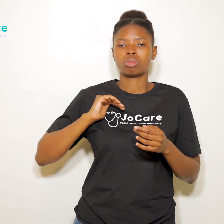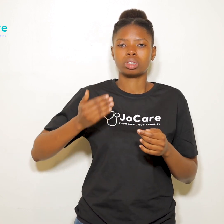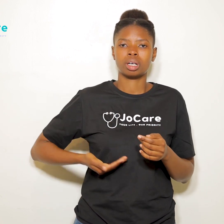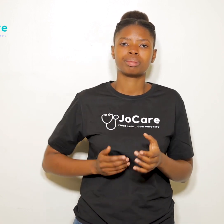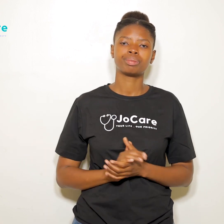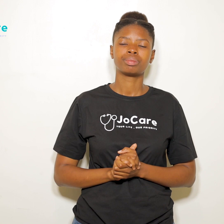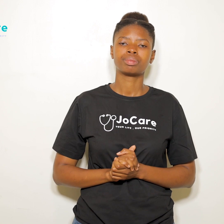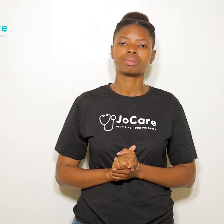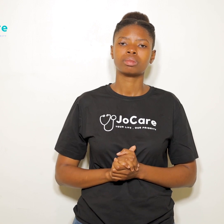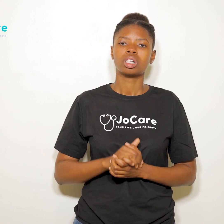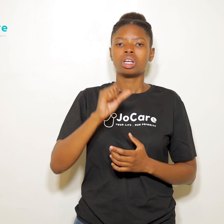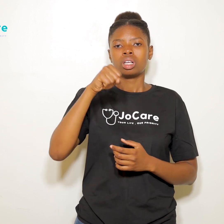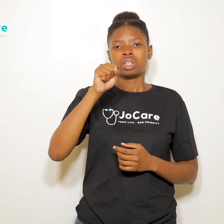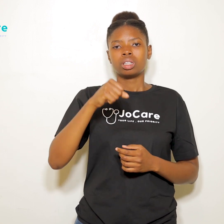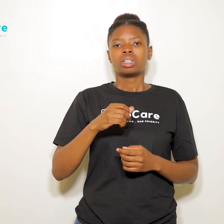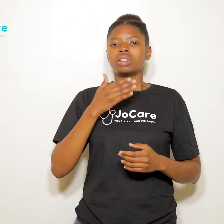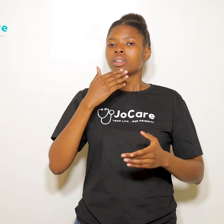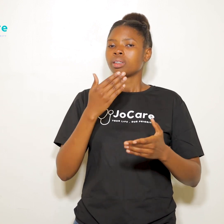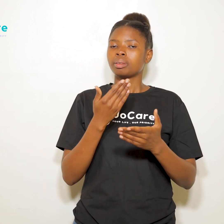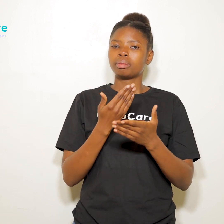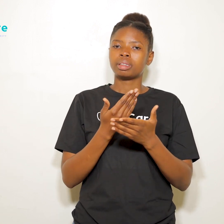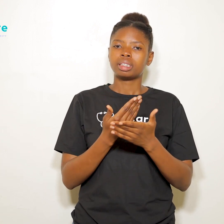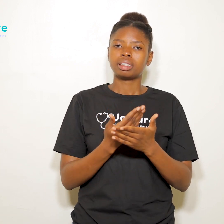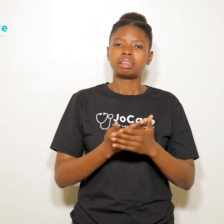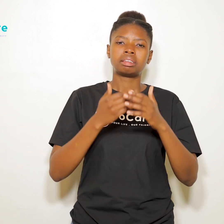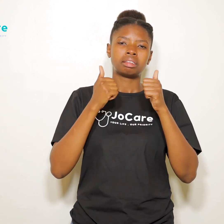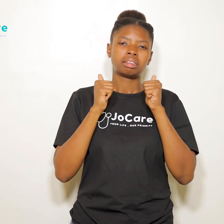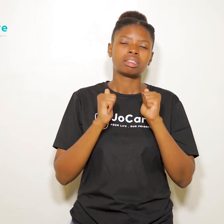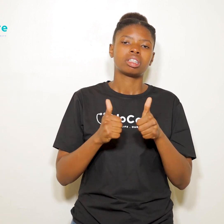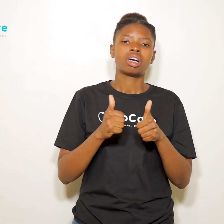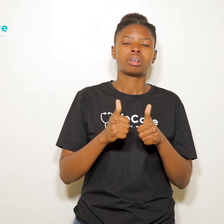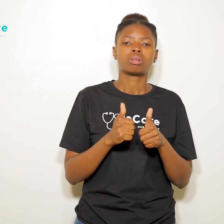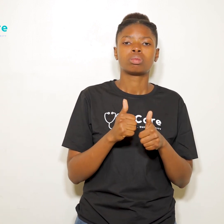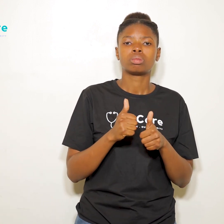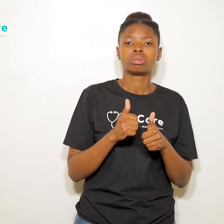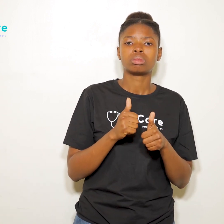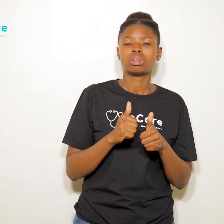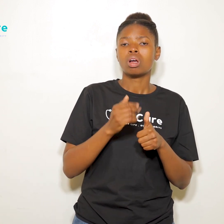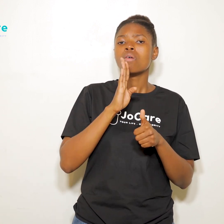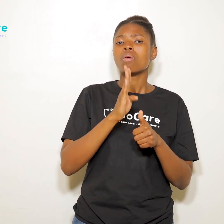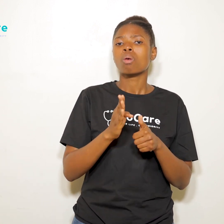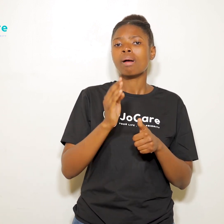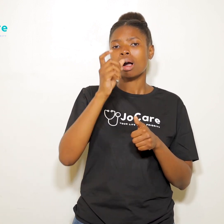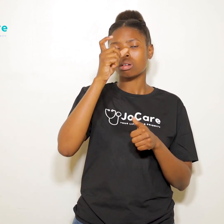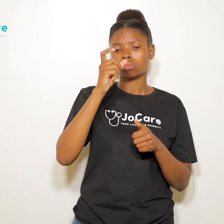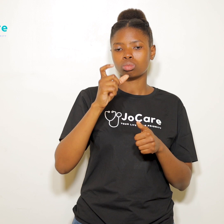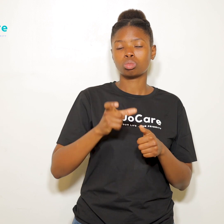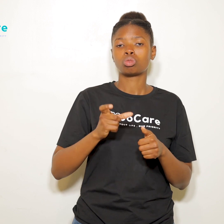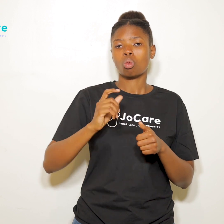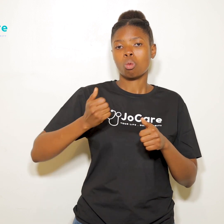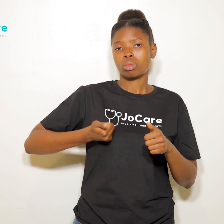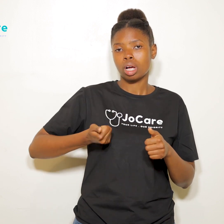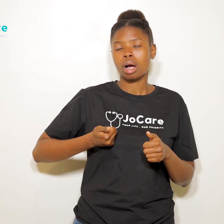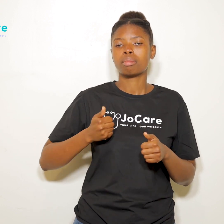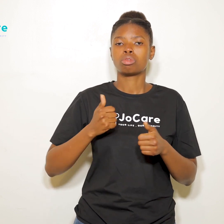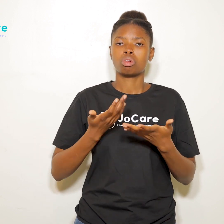Ni byiza ko umudamu wese cyangwa umukobwa yagakwiye kumenya ukwezi kwe, kuko nk'uko twabivuze si